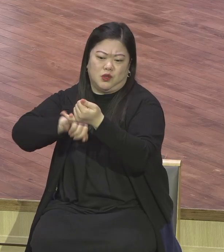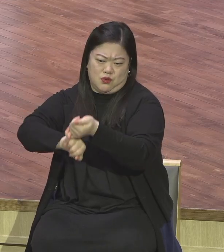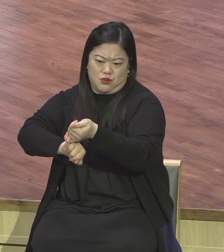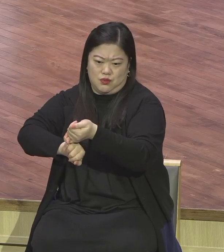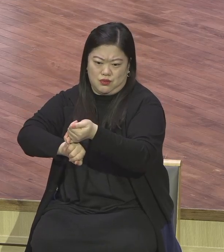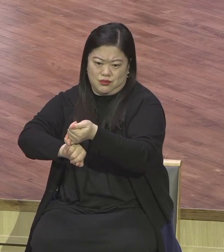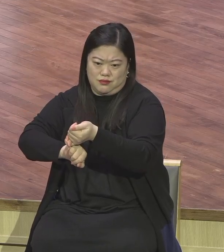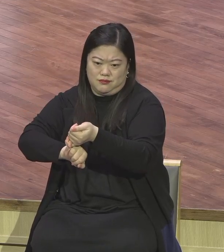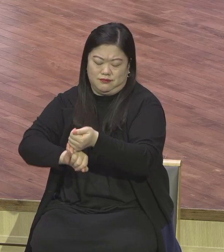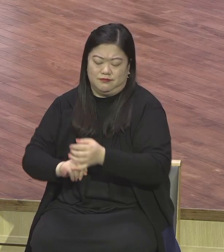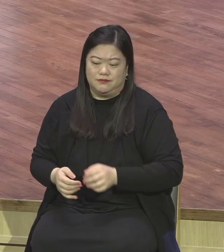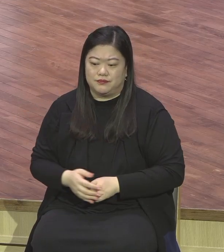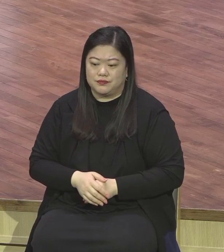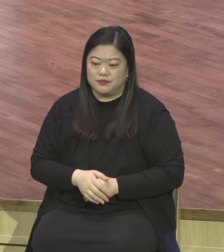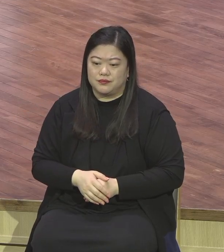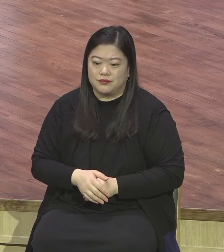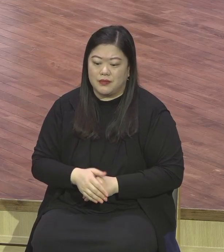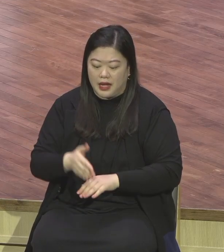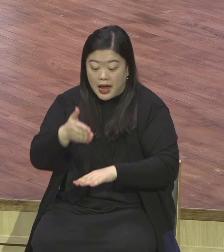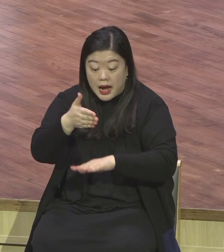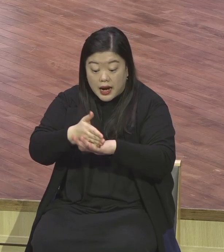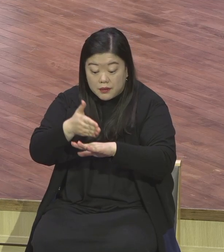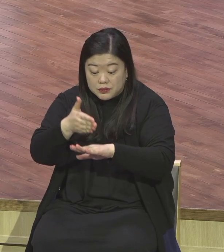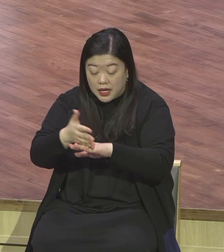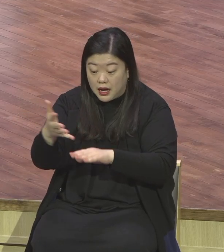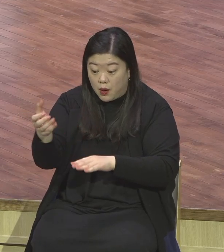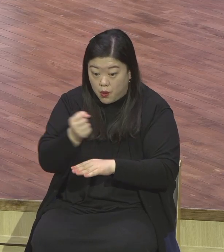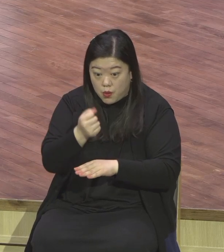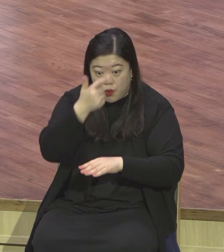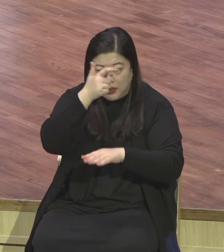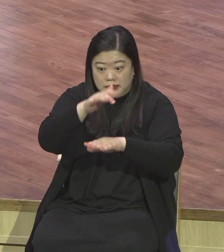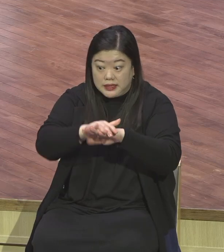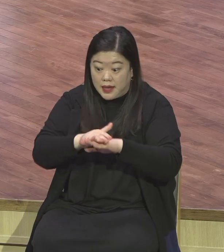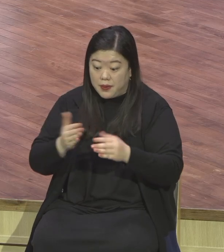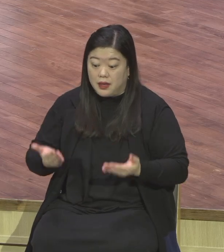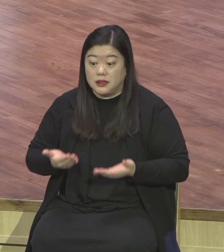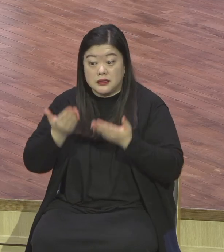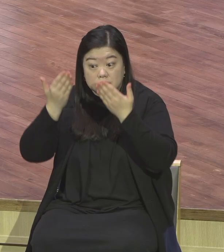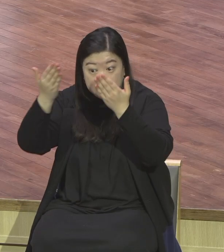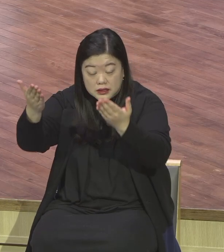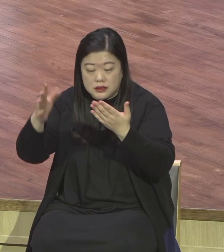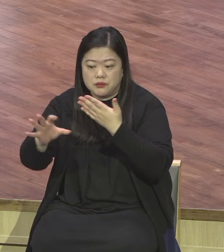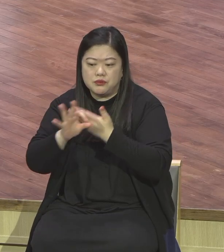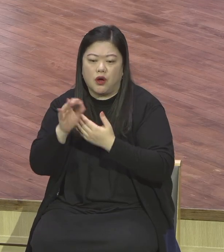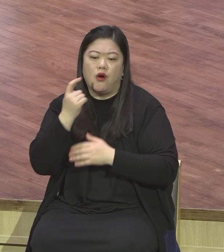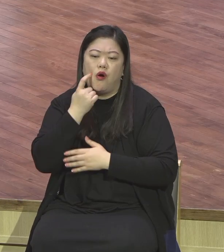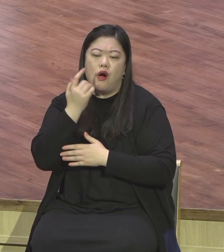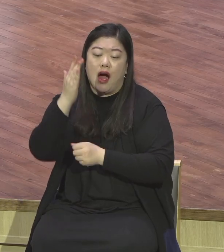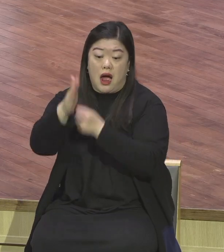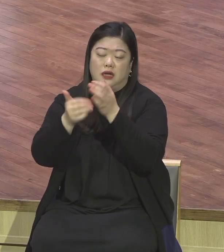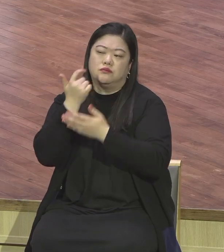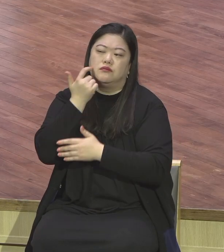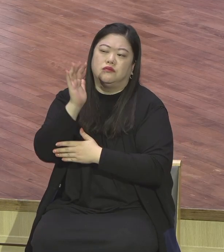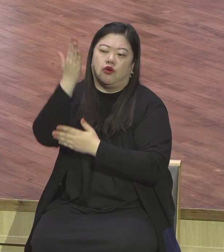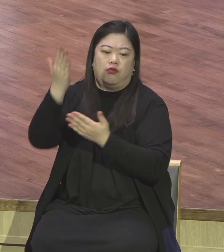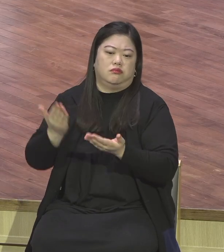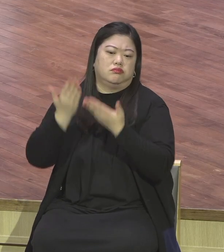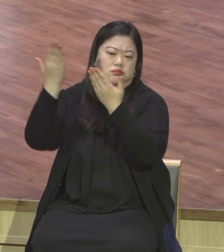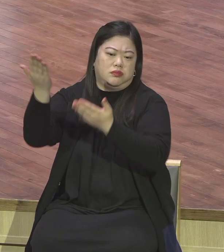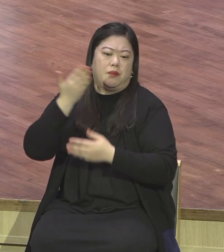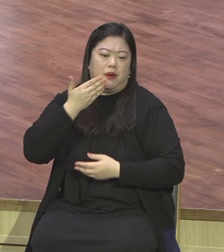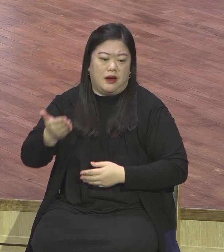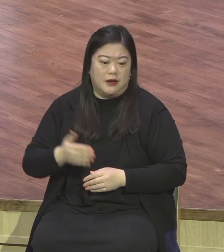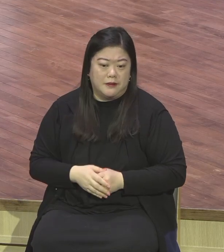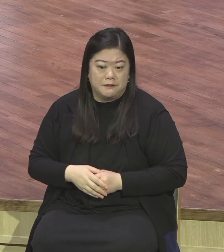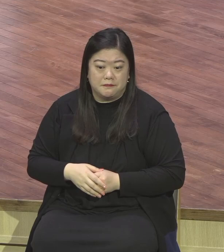23절에 보면요 감사로 제사를 드리는 자가 나를 영어롭게 하나니 그랬어요 감사하는 사람은